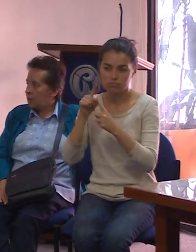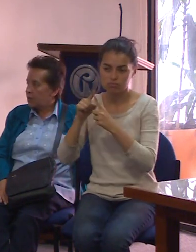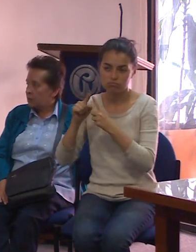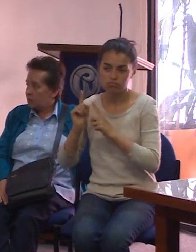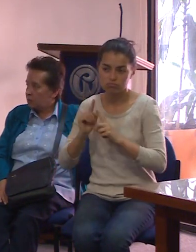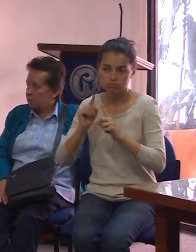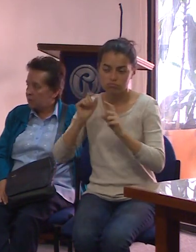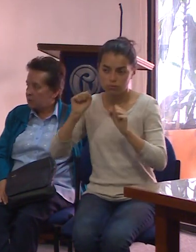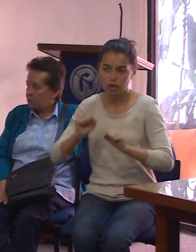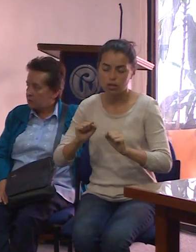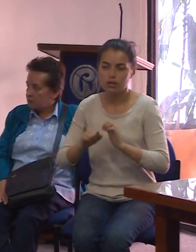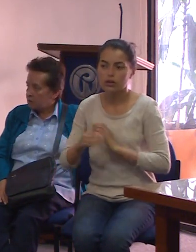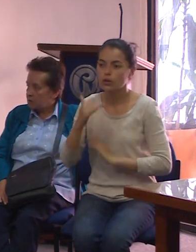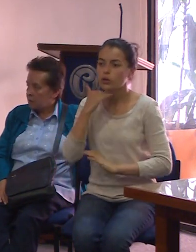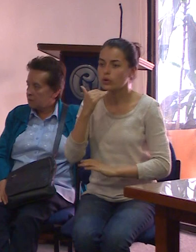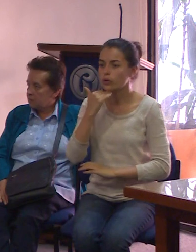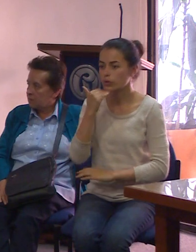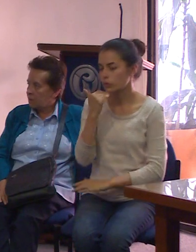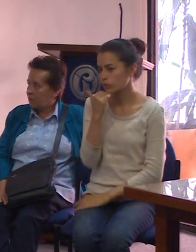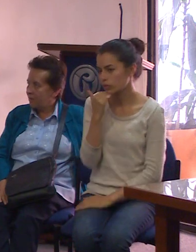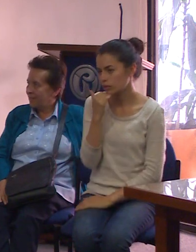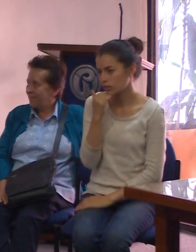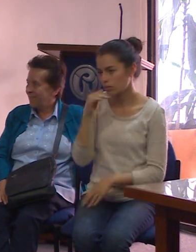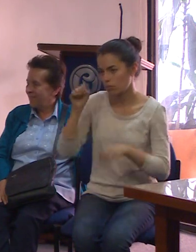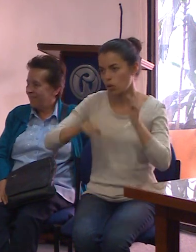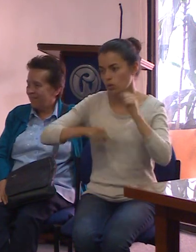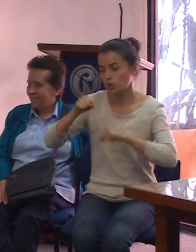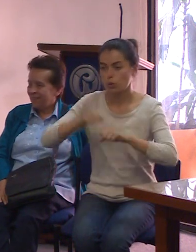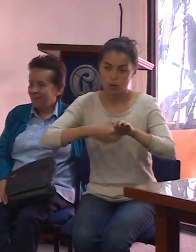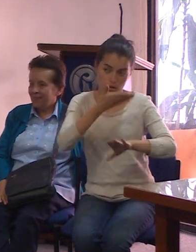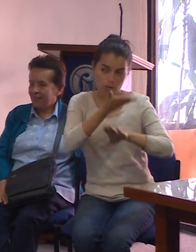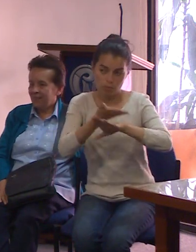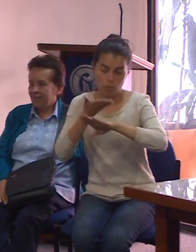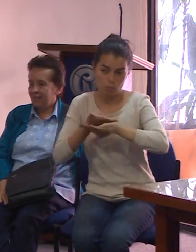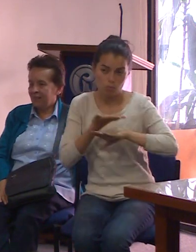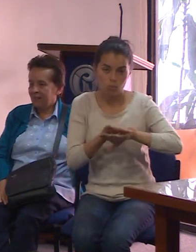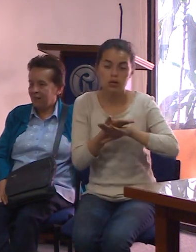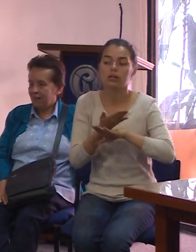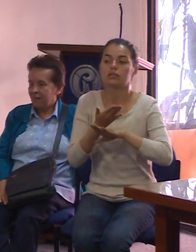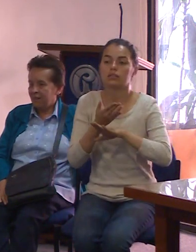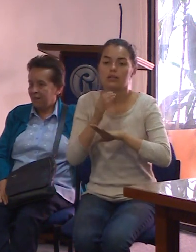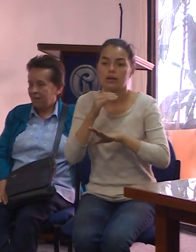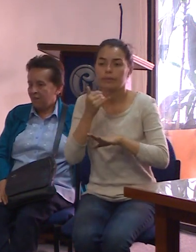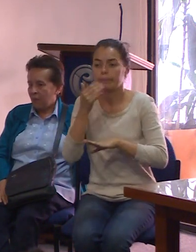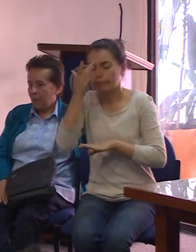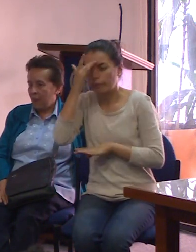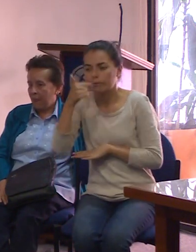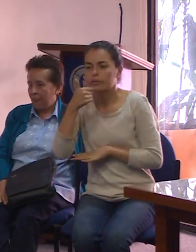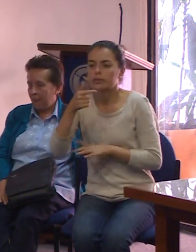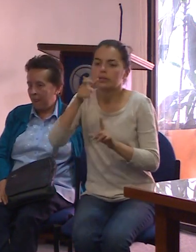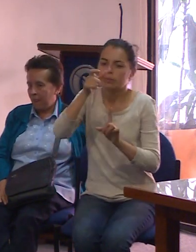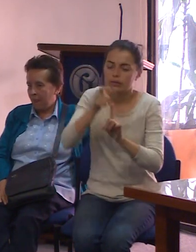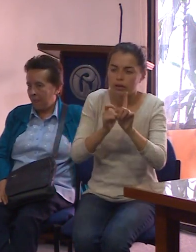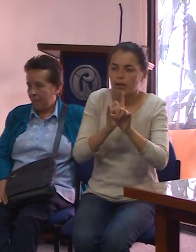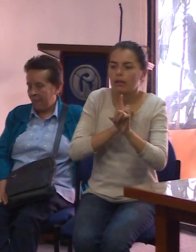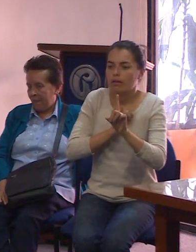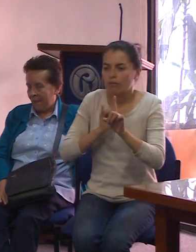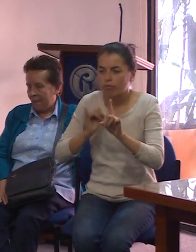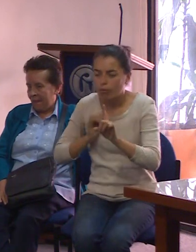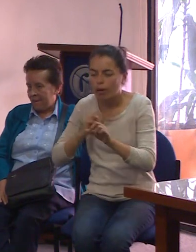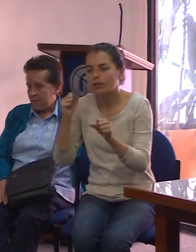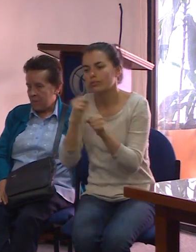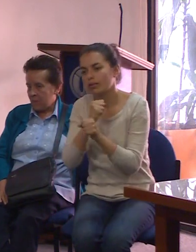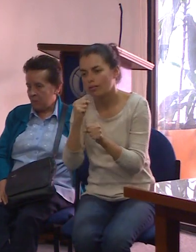pues sería importante, no sé si, o sea, se pueda manejar como una propuesta, porque se habla del individuo, se habla del profesor, de la educación, de